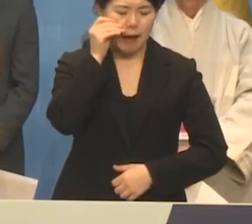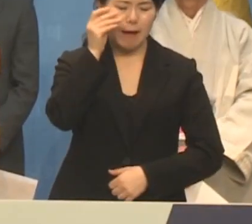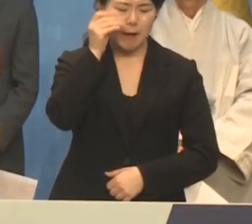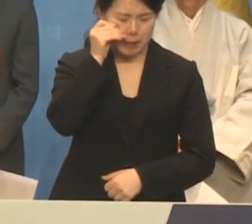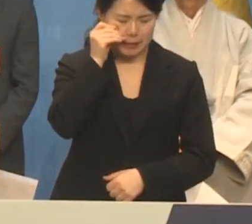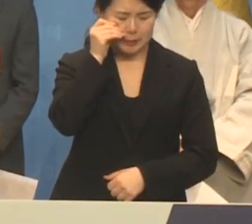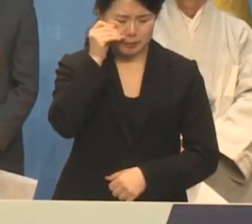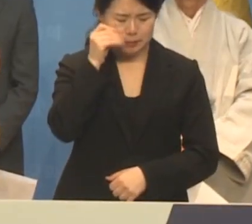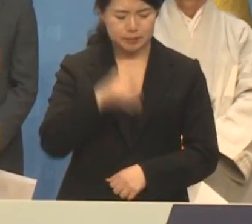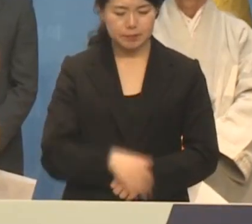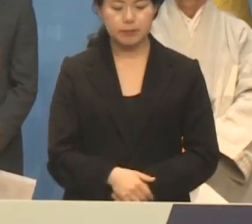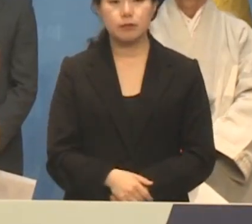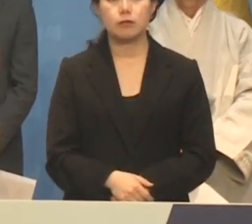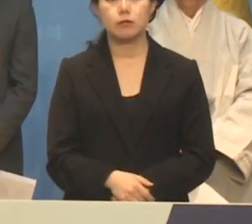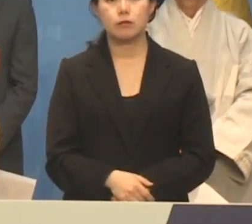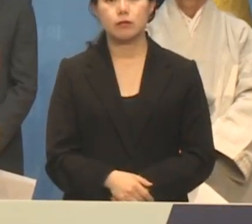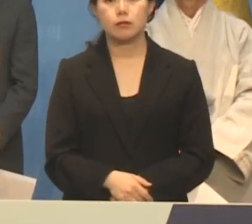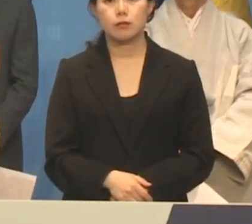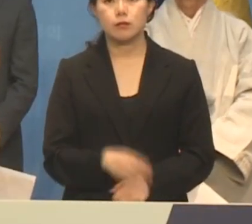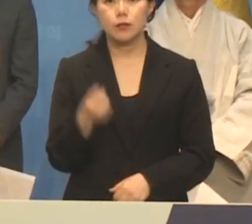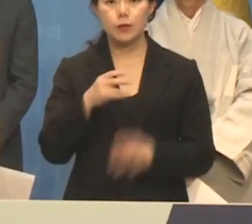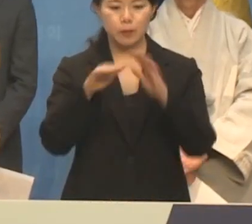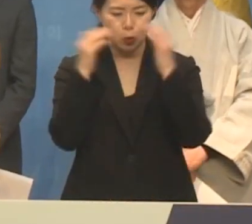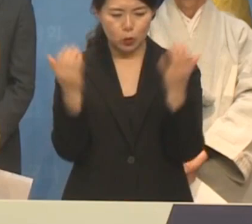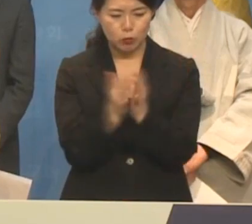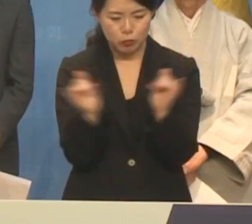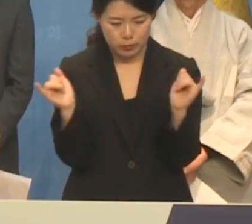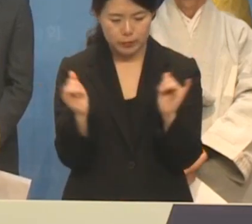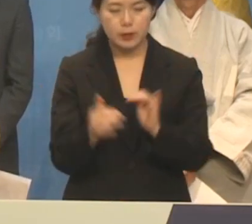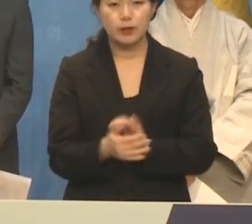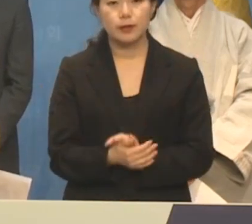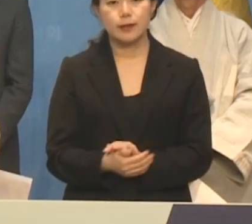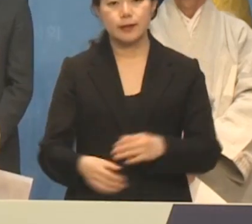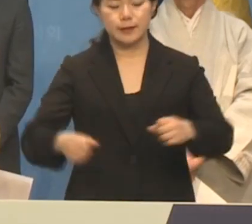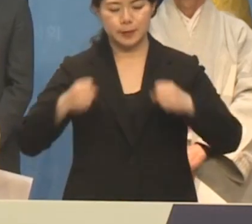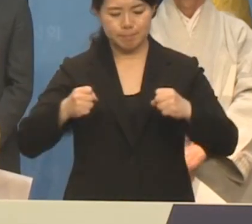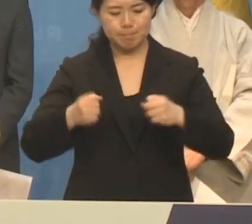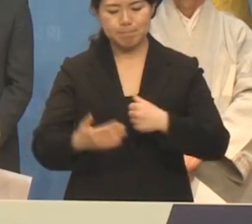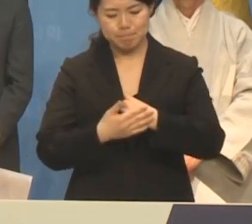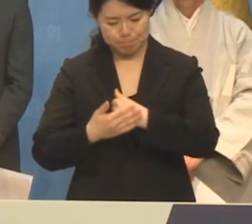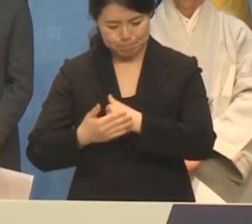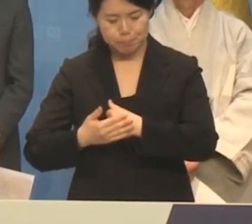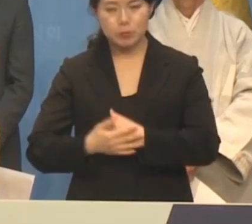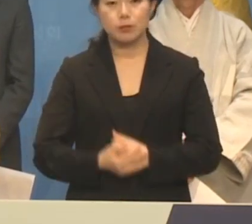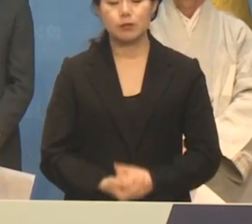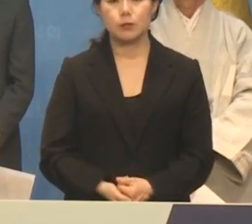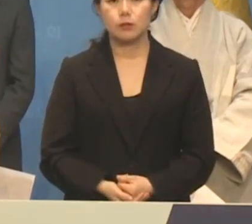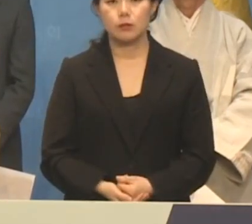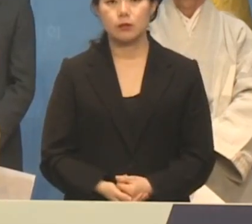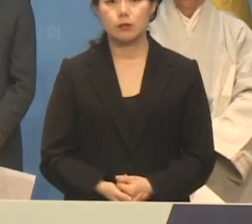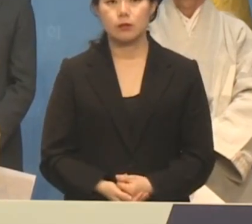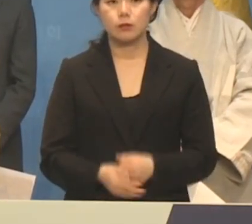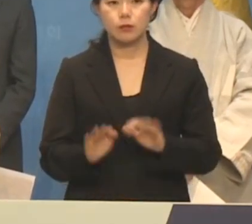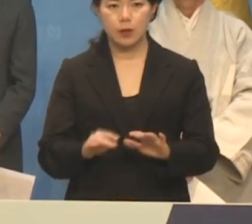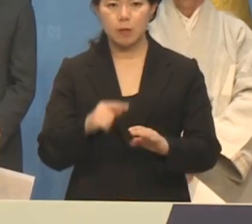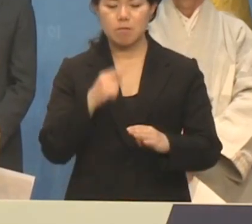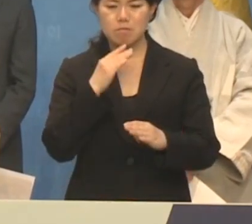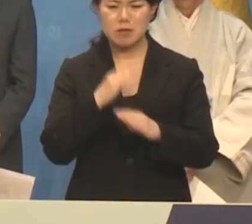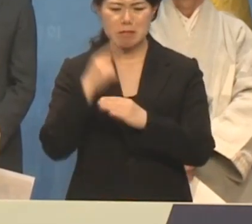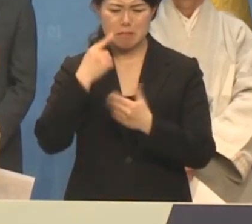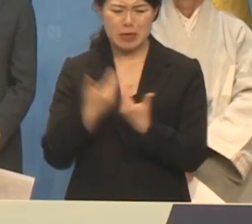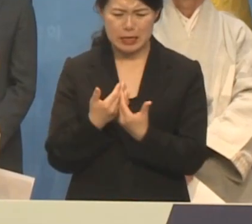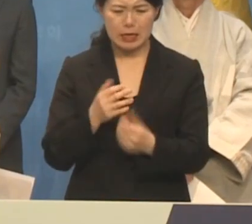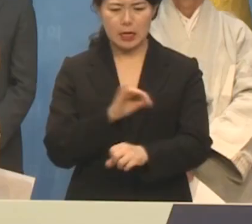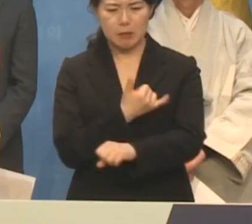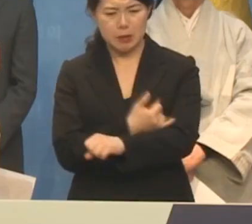호소하는데 우리 또 전 국민이 시민이 힘을 보태서 이런 반민주적,